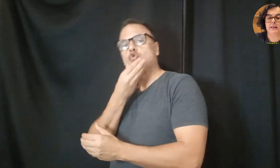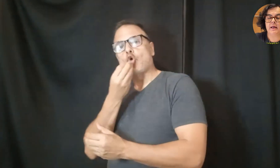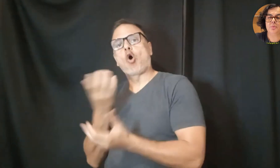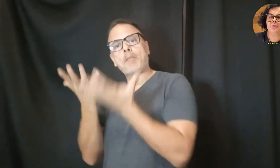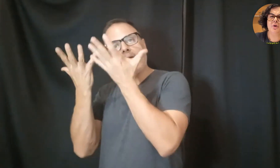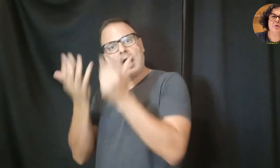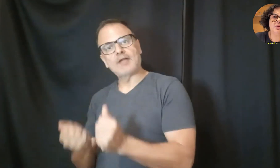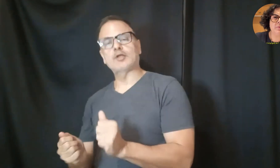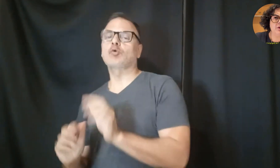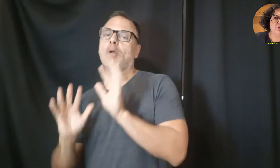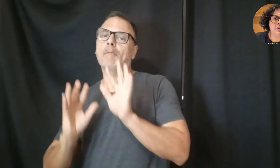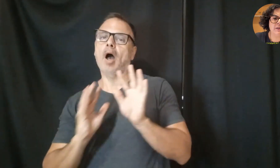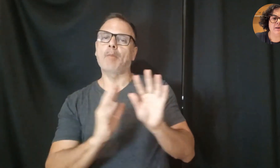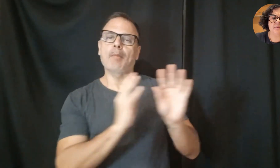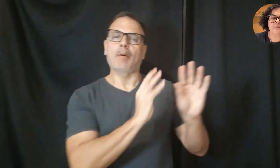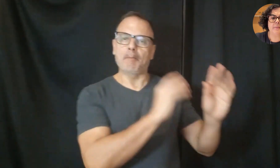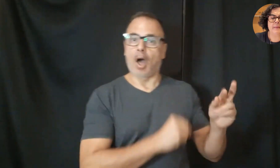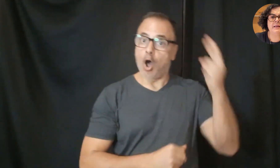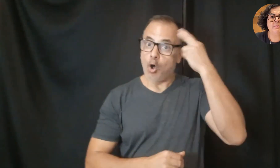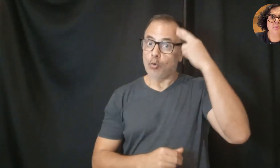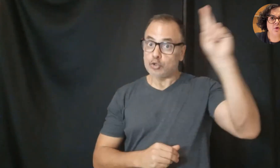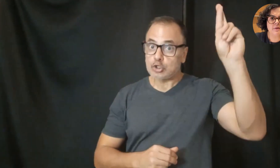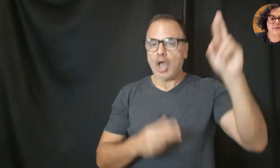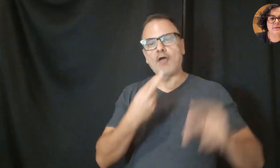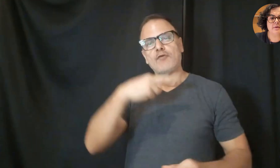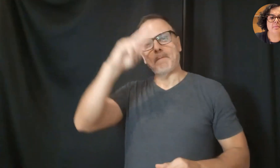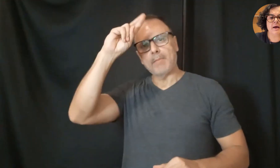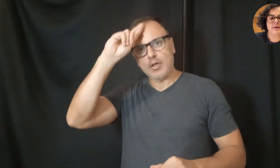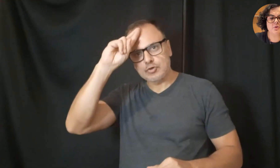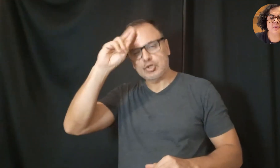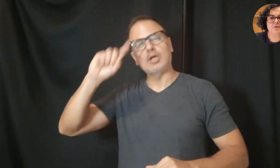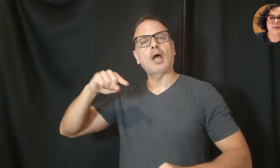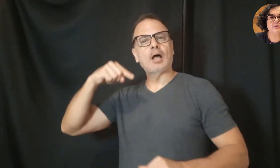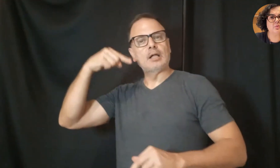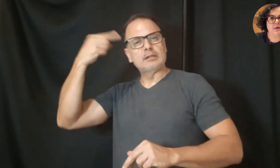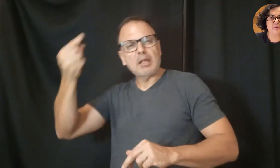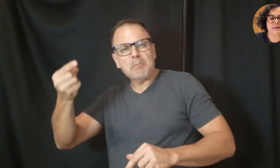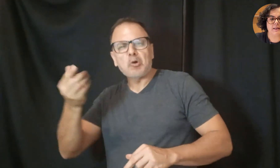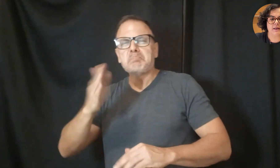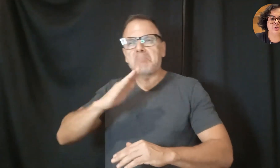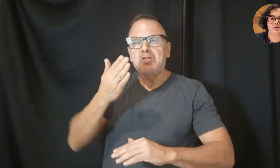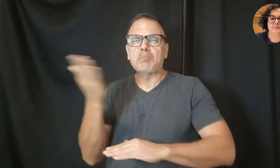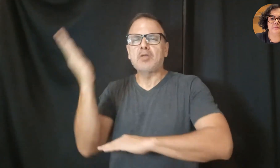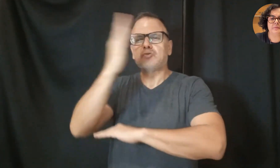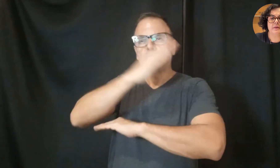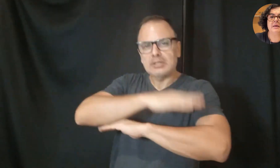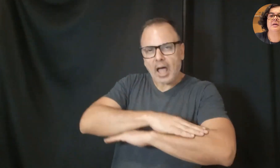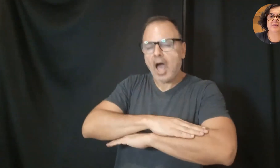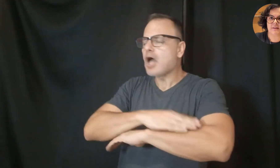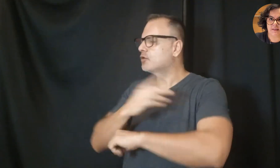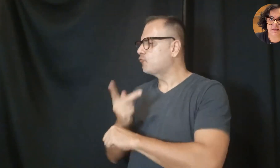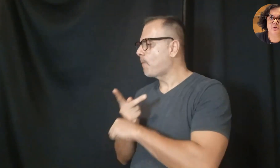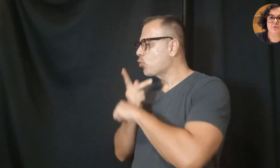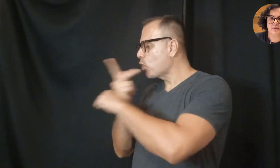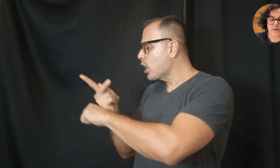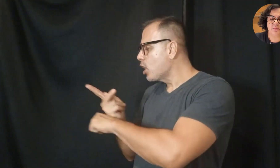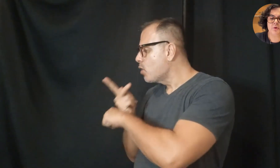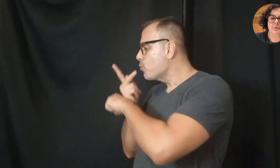proprietário por volta do meio-dia, e depois, mais uma vez, no meio da tarde, fazendo sempre o